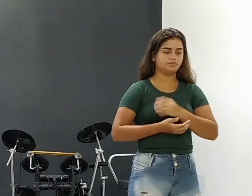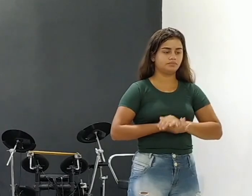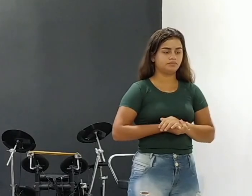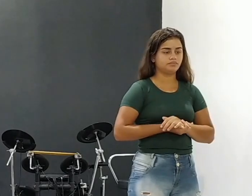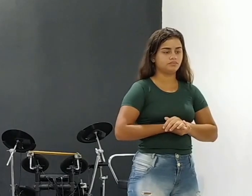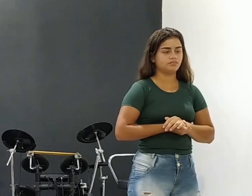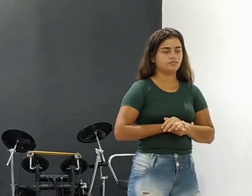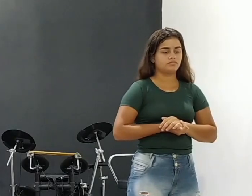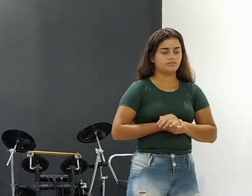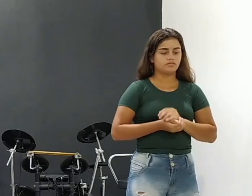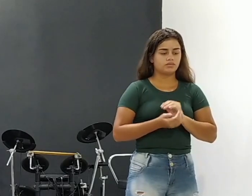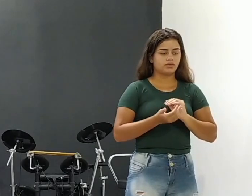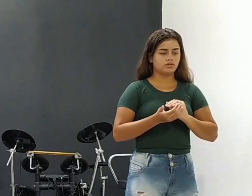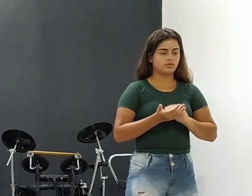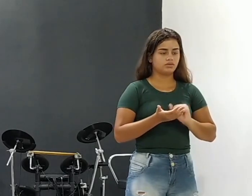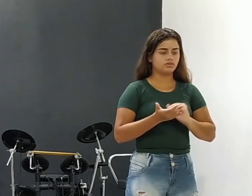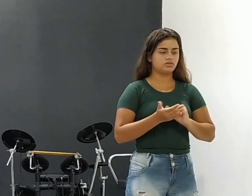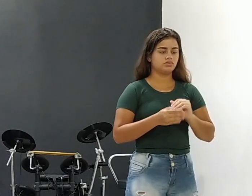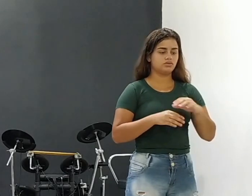dos pés.